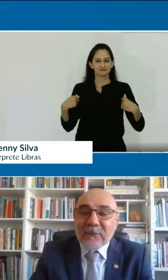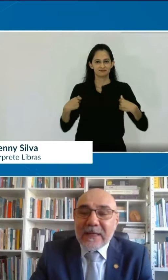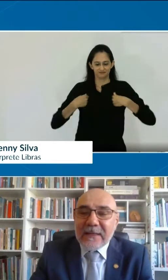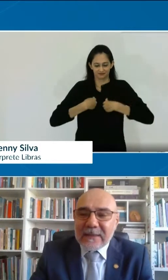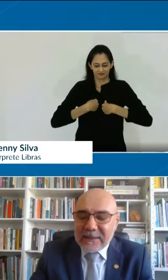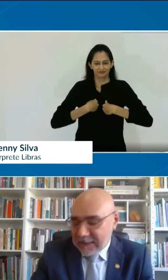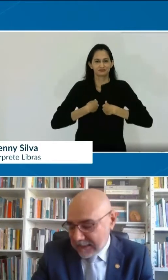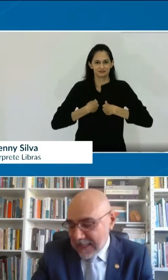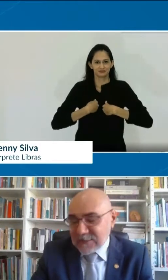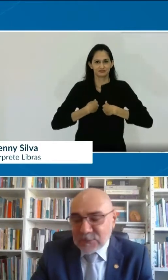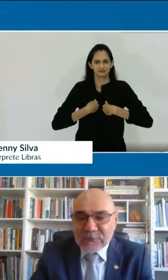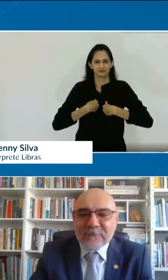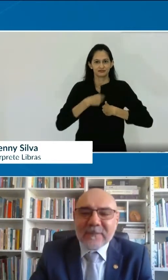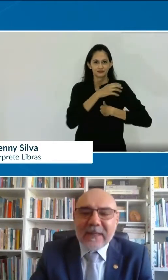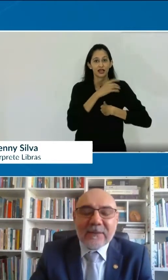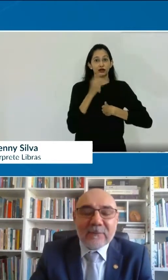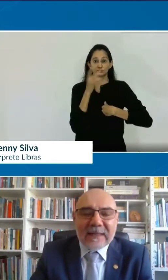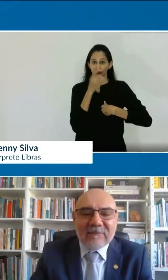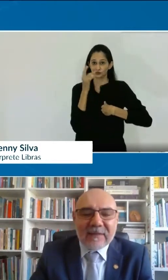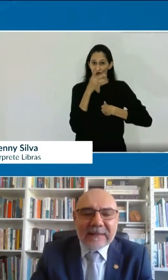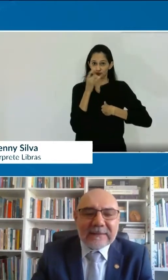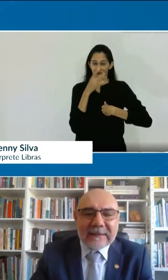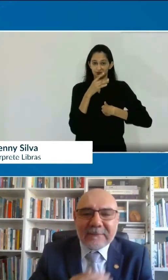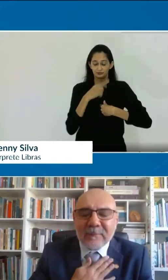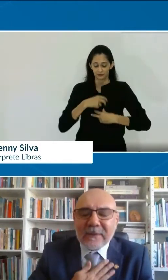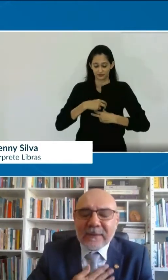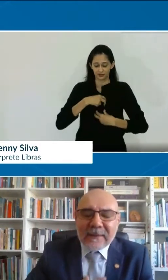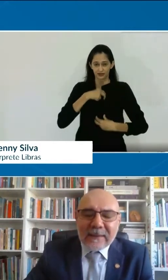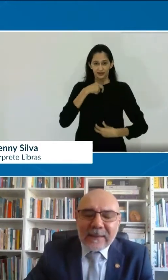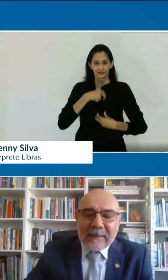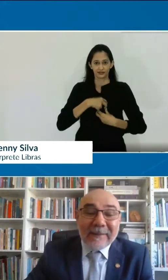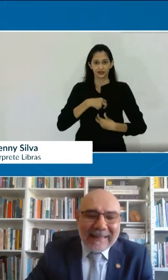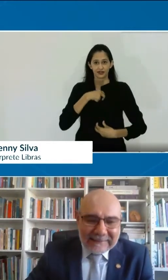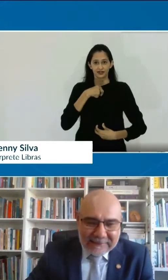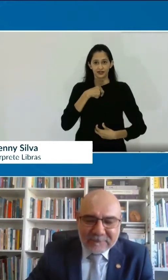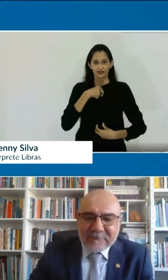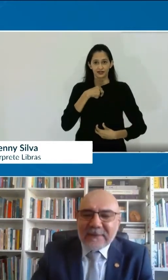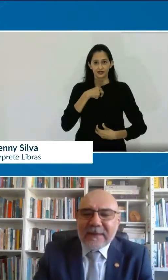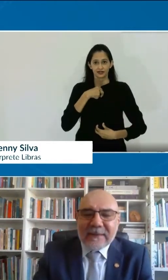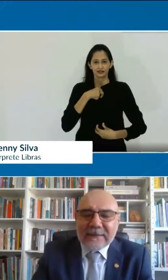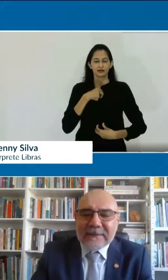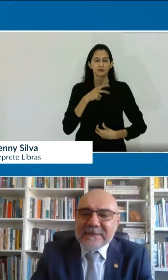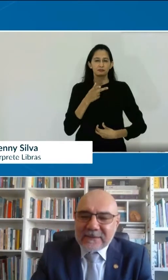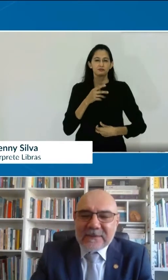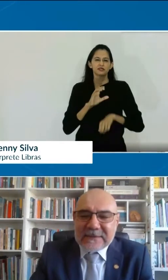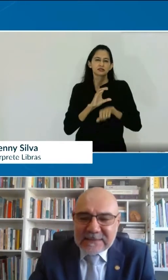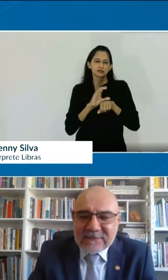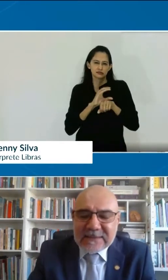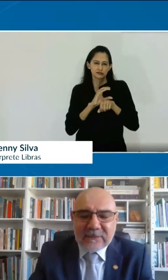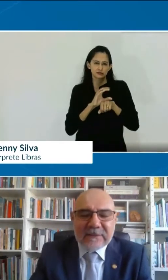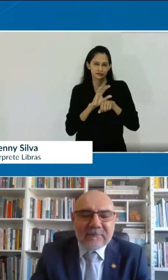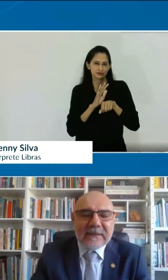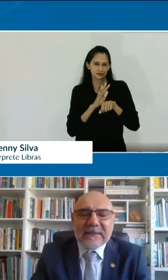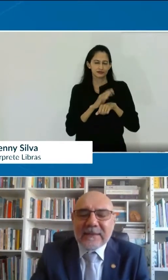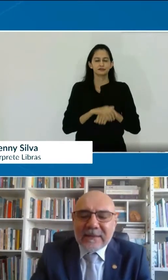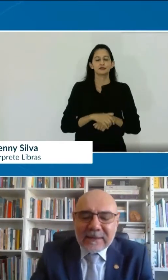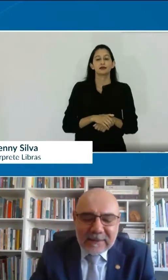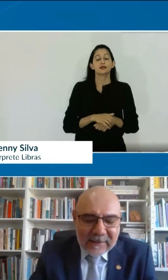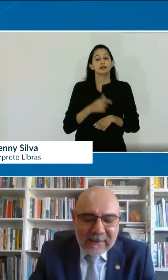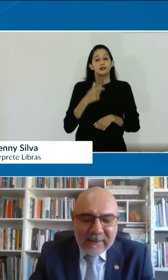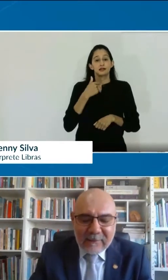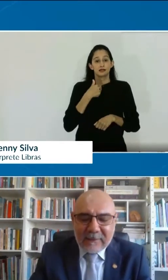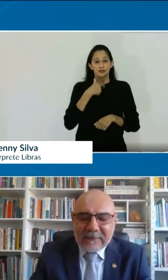blazer, um paletó azul, né? E uma gravata prata, né? E dizer que é uma satisfação